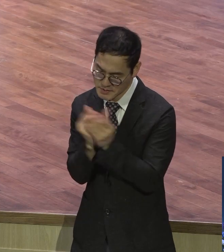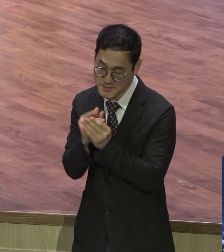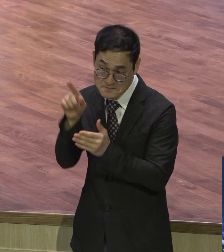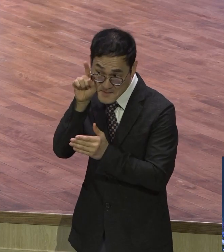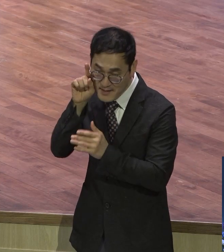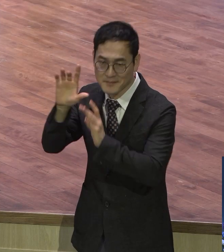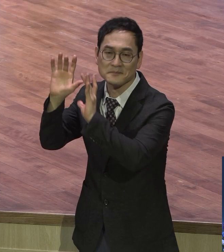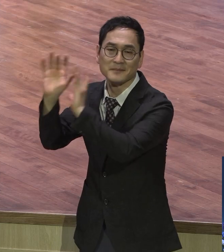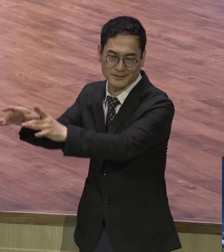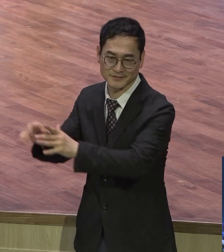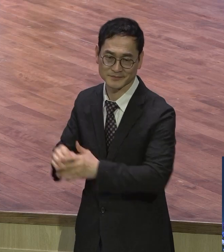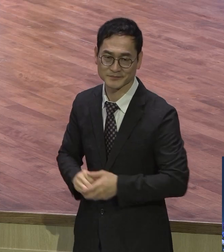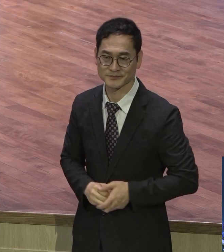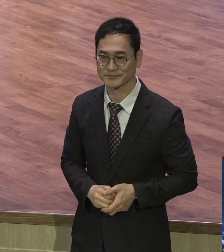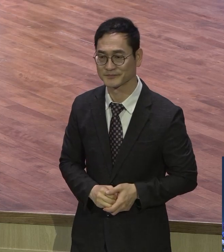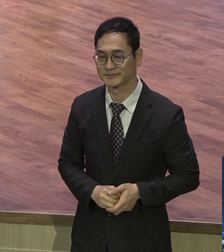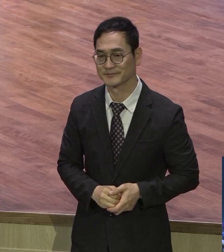맡기시기 바랍니다.